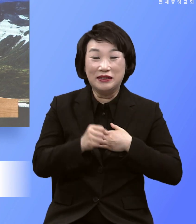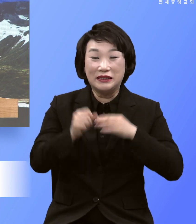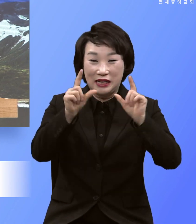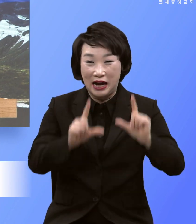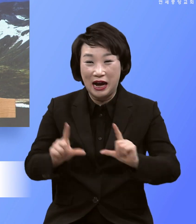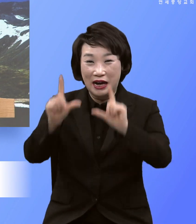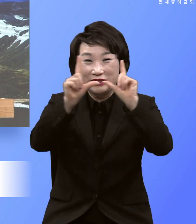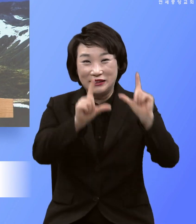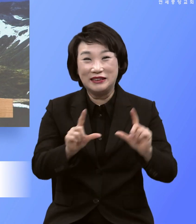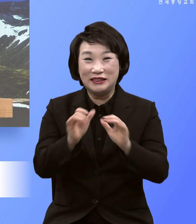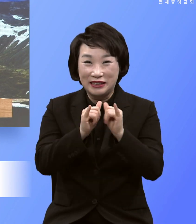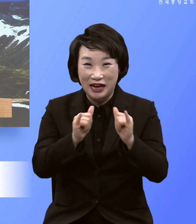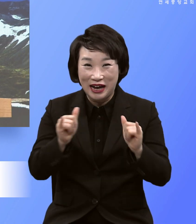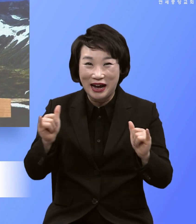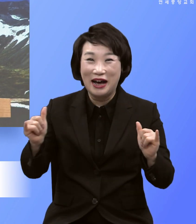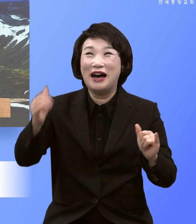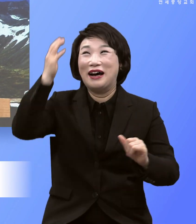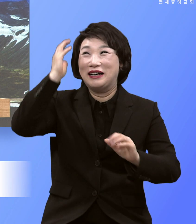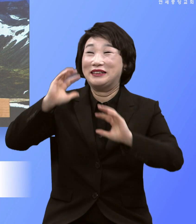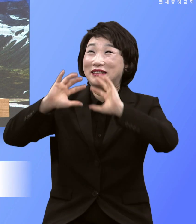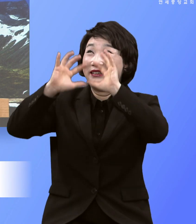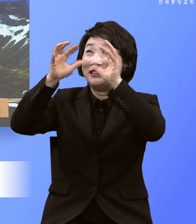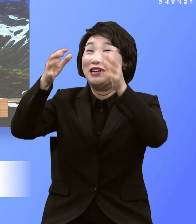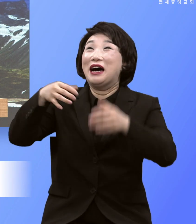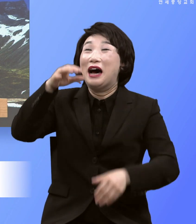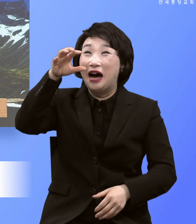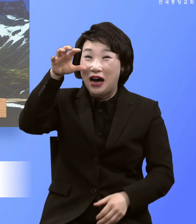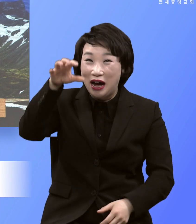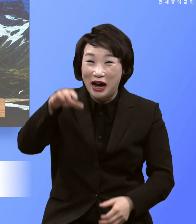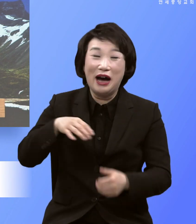믿음으로 사는 자는